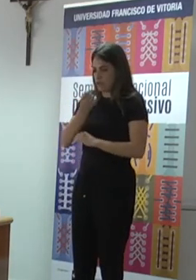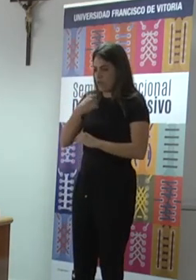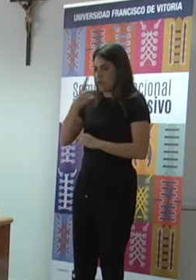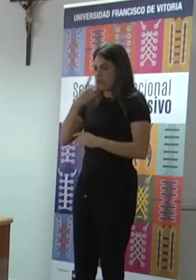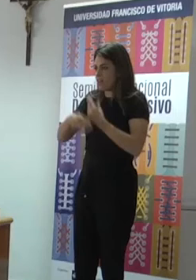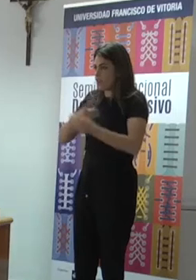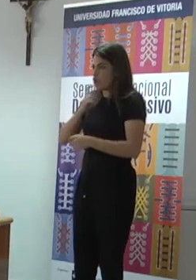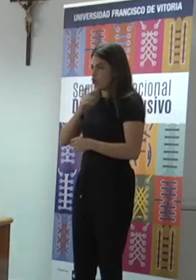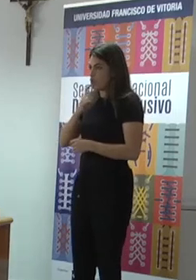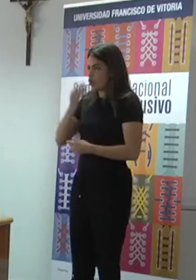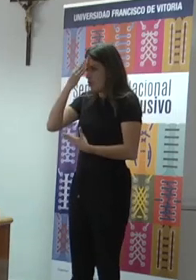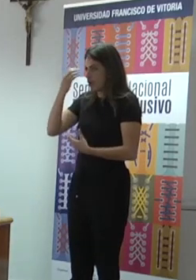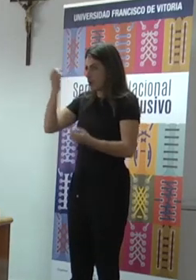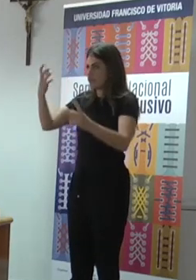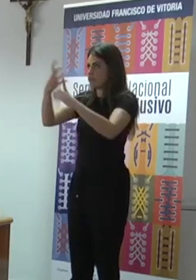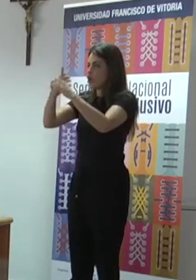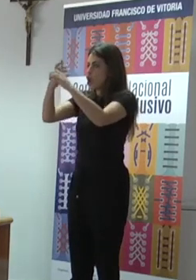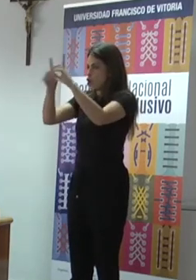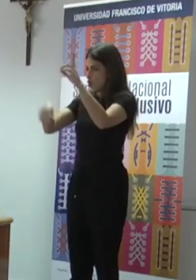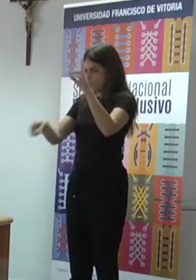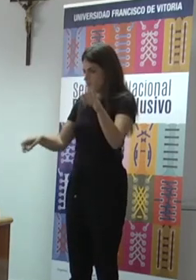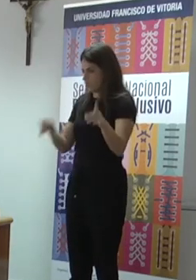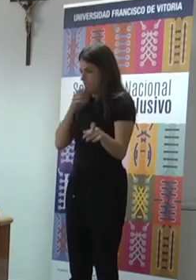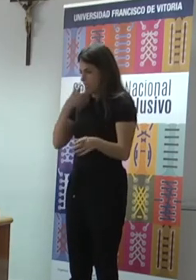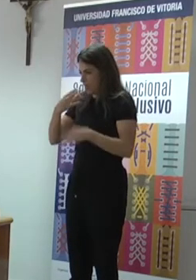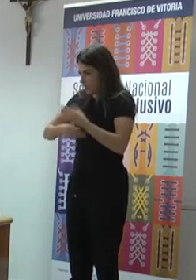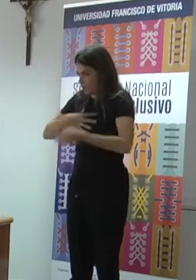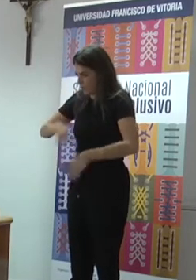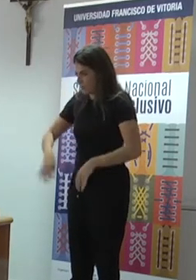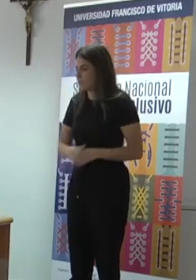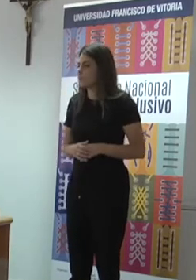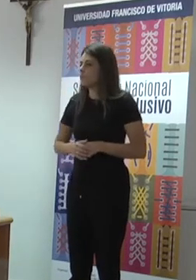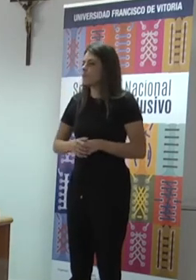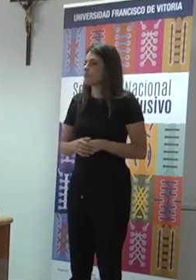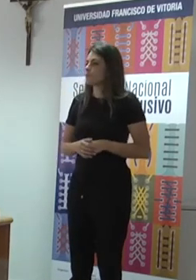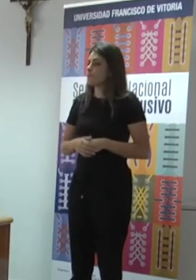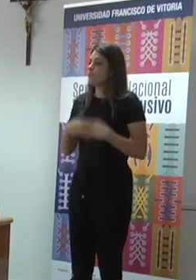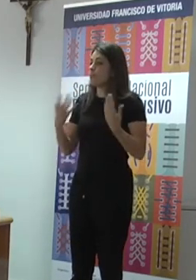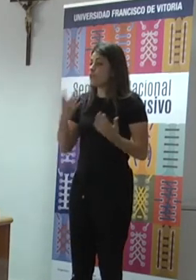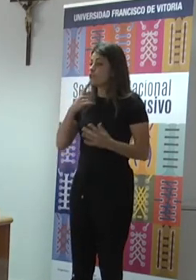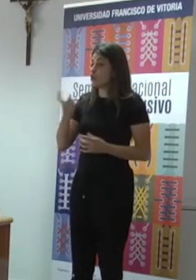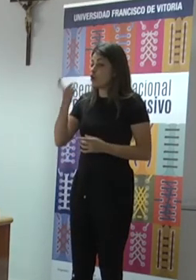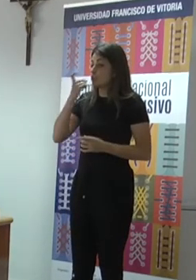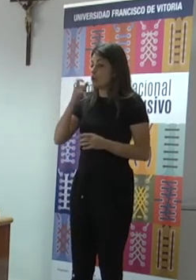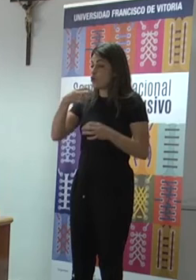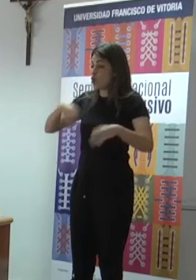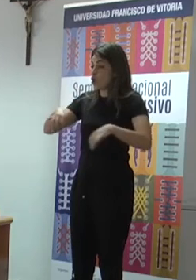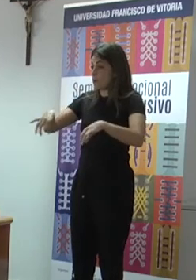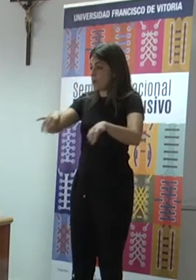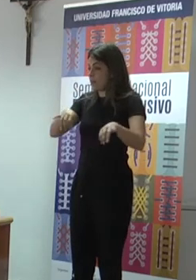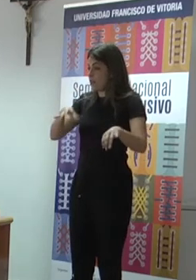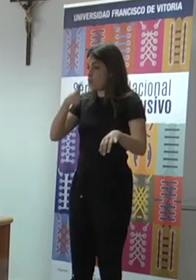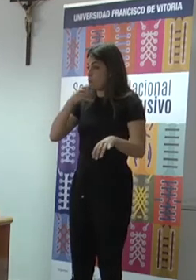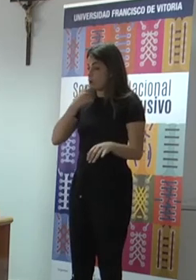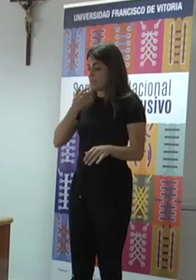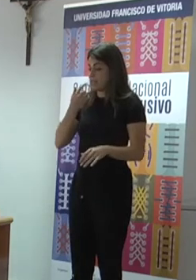utopía, ¿eh? Por otro lado, la normalización de los alumnos con algún tipo de